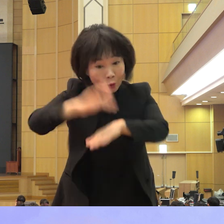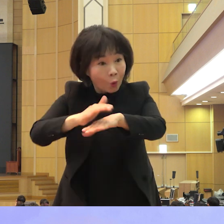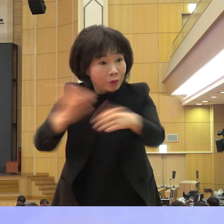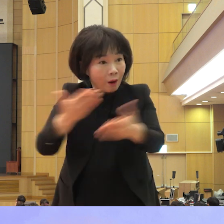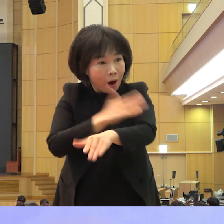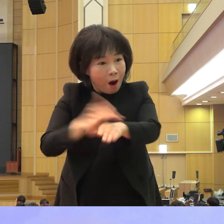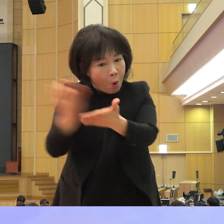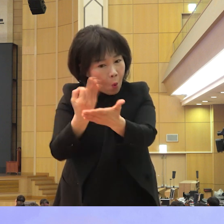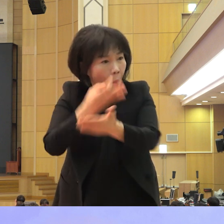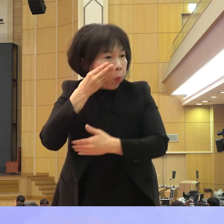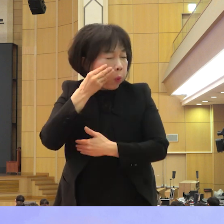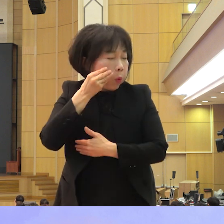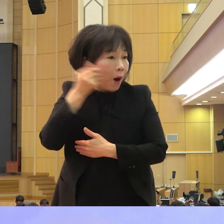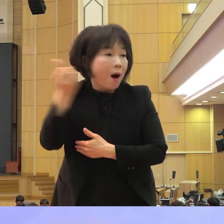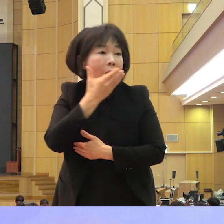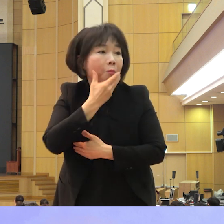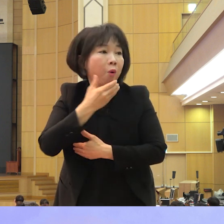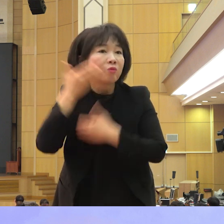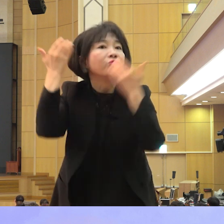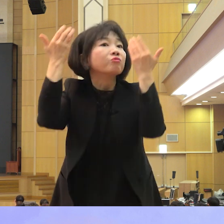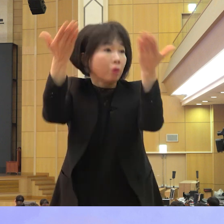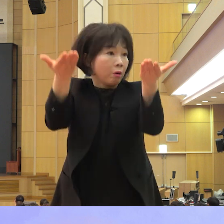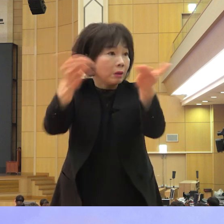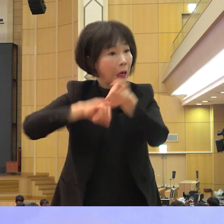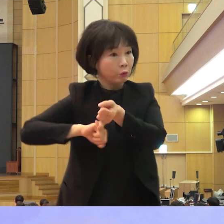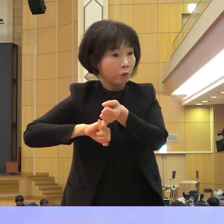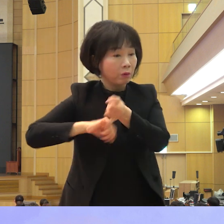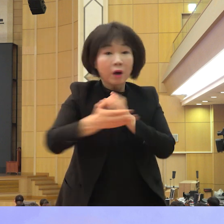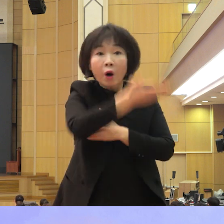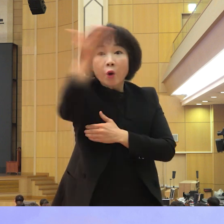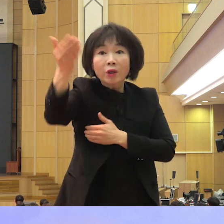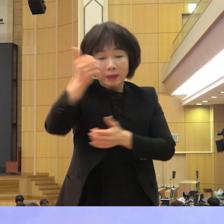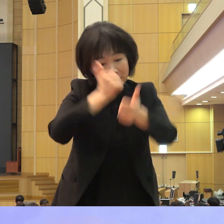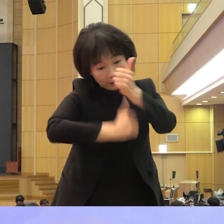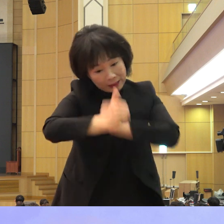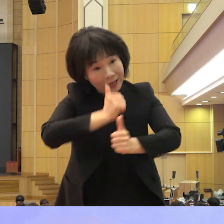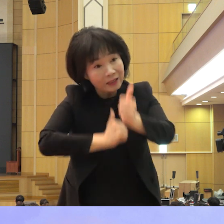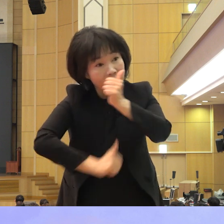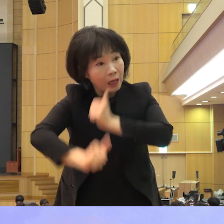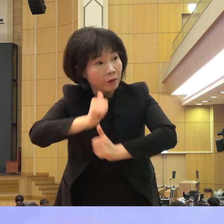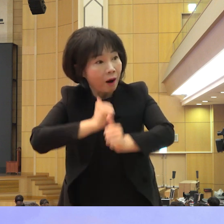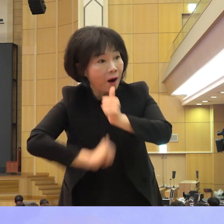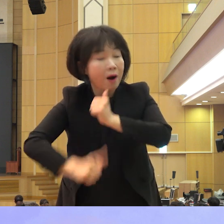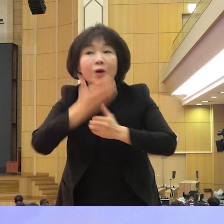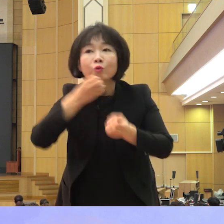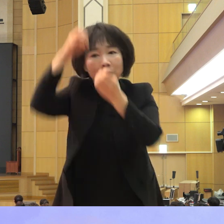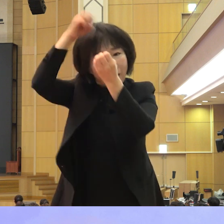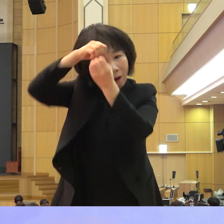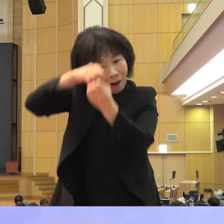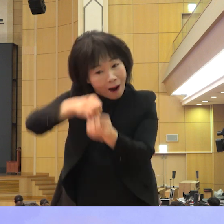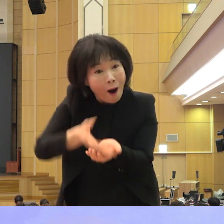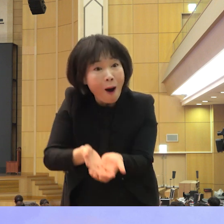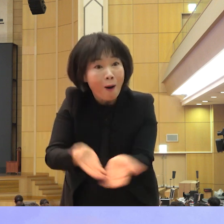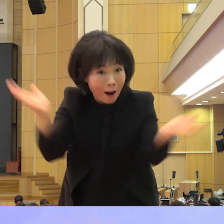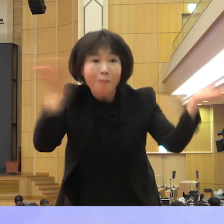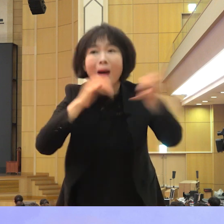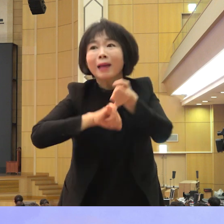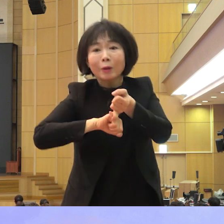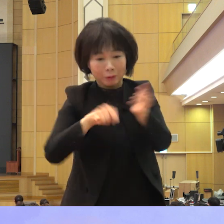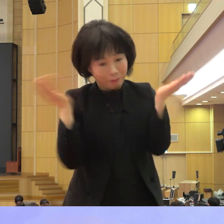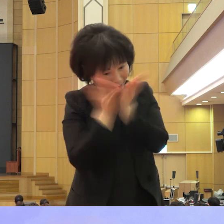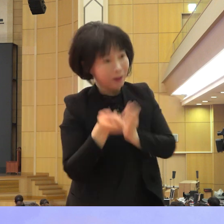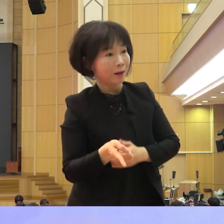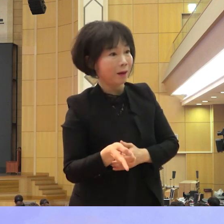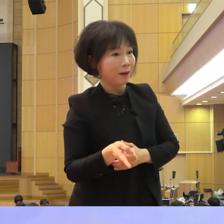것마다 잘 되고 복이 임하고 내 자손들에게도 그리고 내 집에 유하는